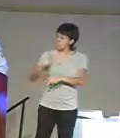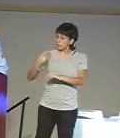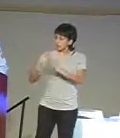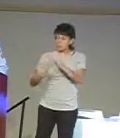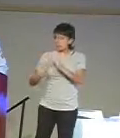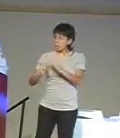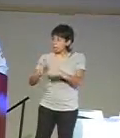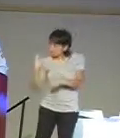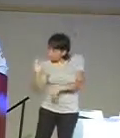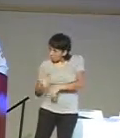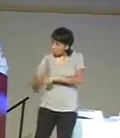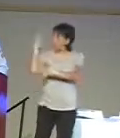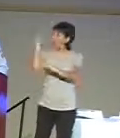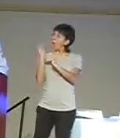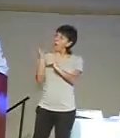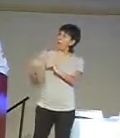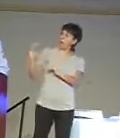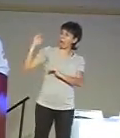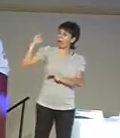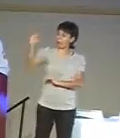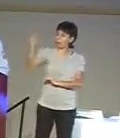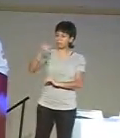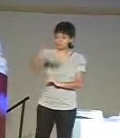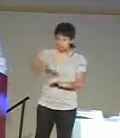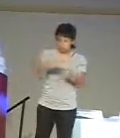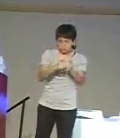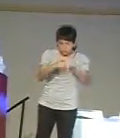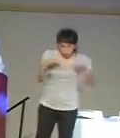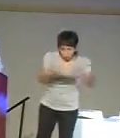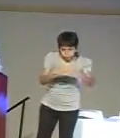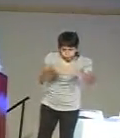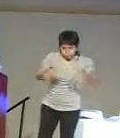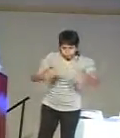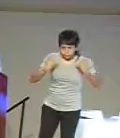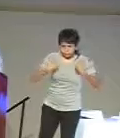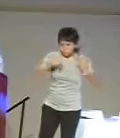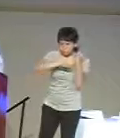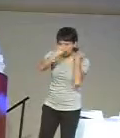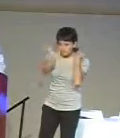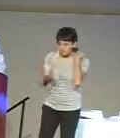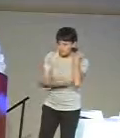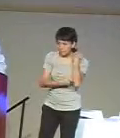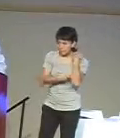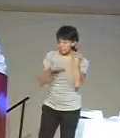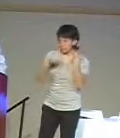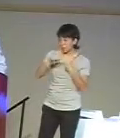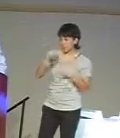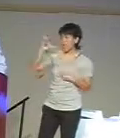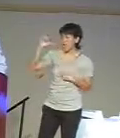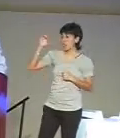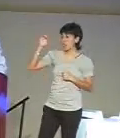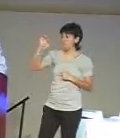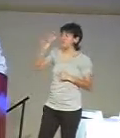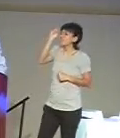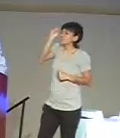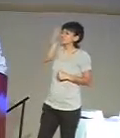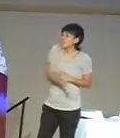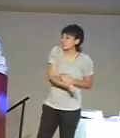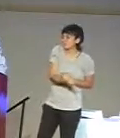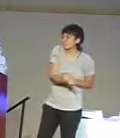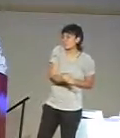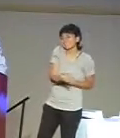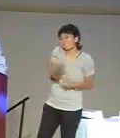nosotros observando. Embarazo en adolescentes finalmente es educación,